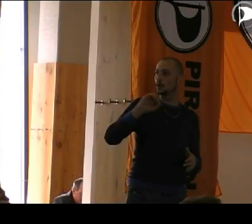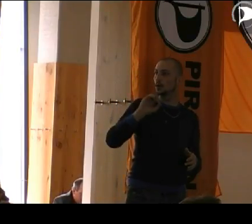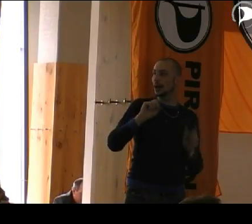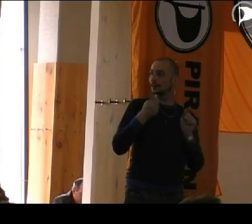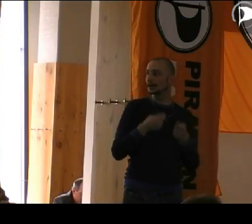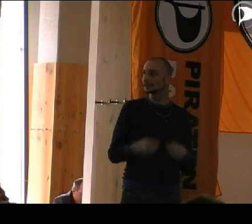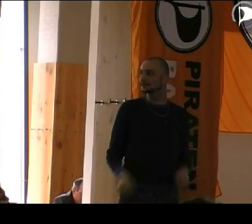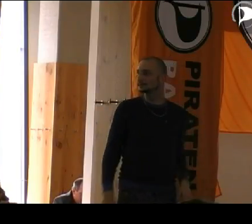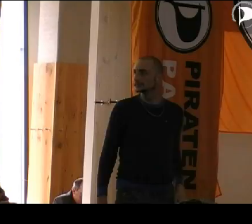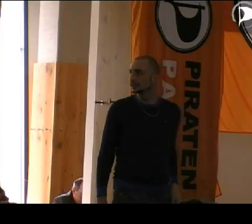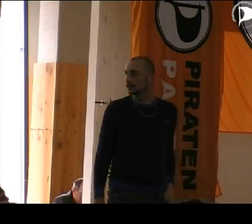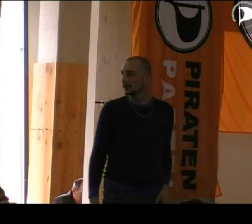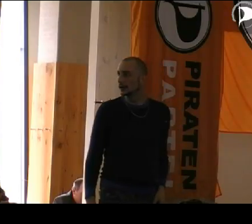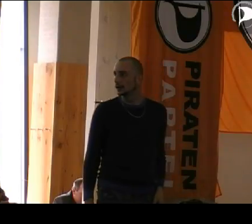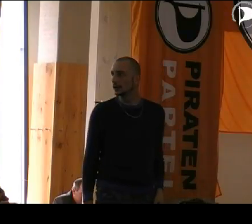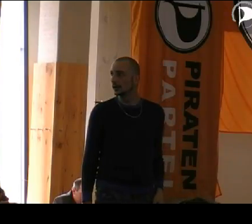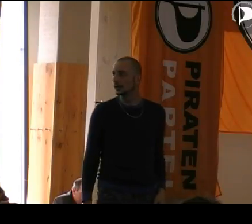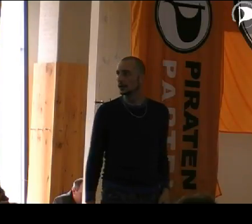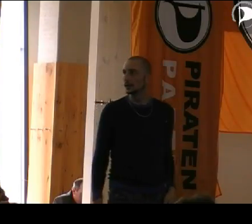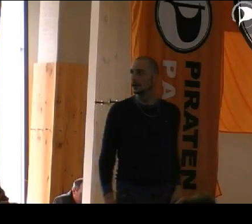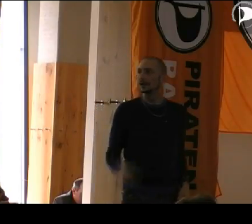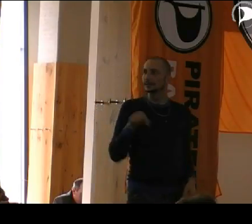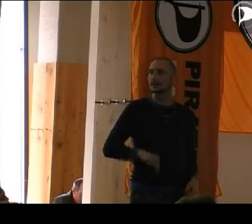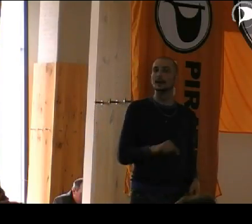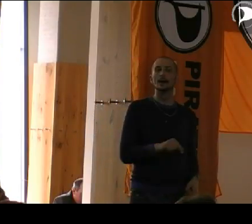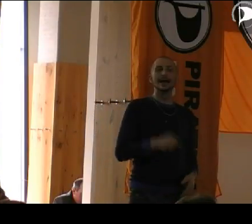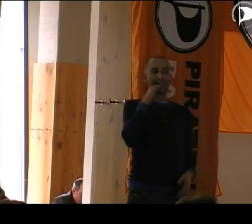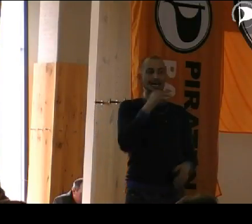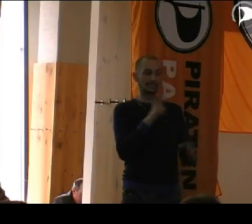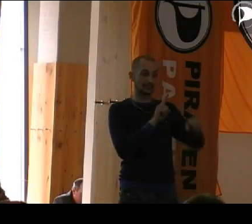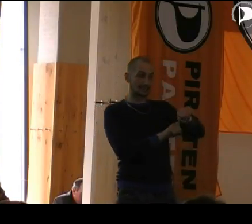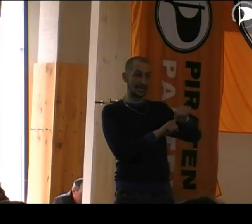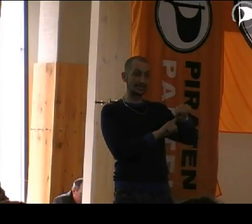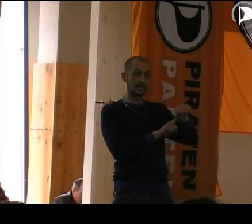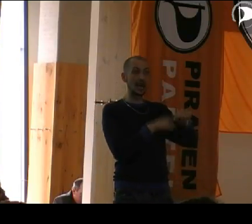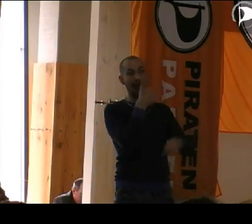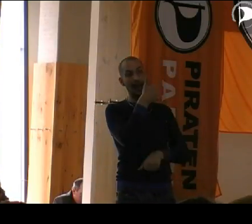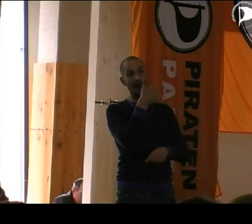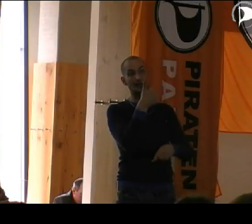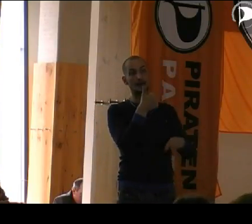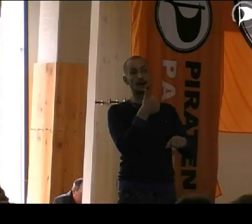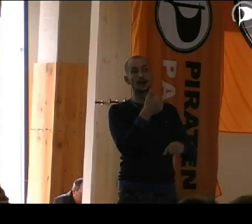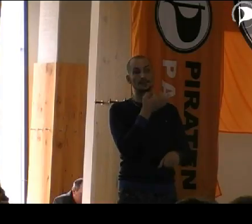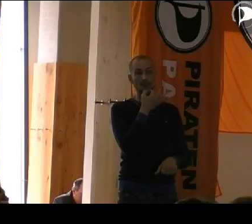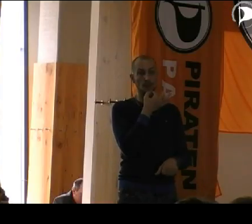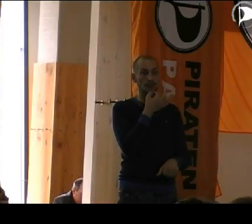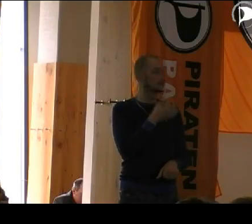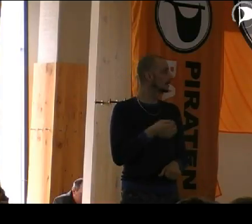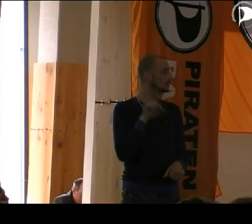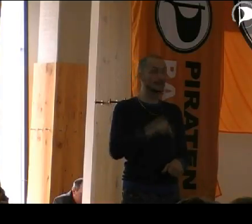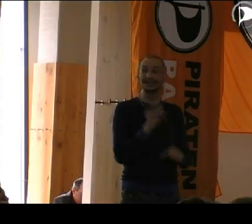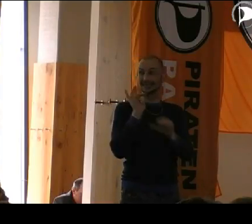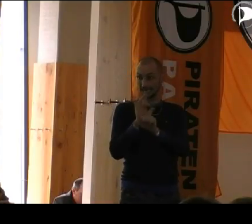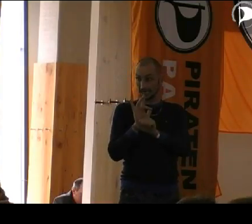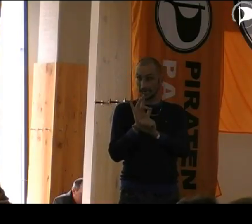ja ok begrenzung der redezeit auf 60 sekunden gibt es gegen gegen gewalt hat